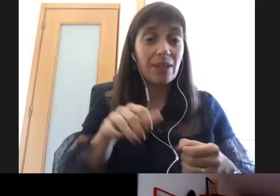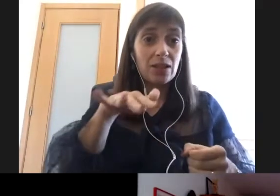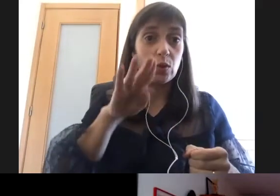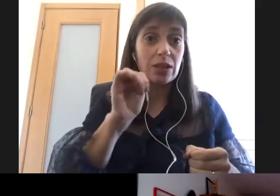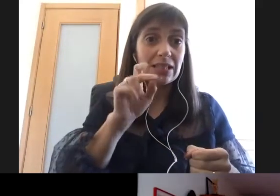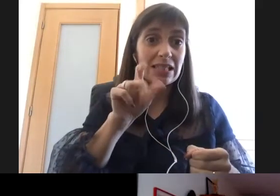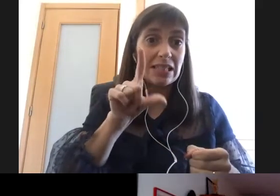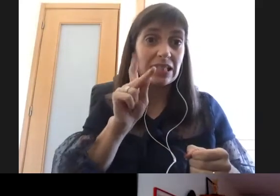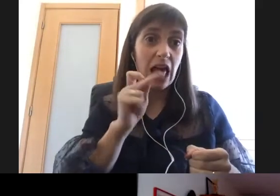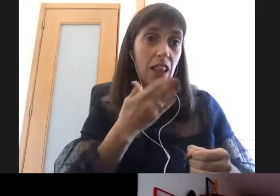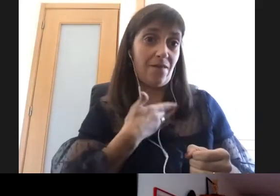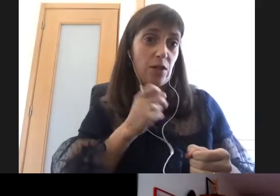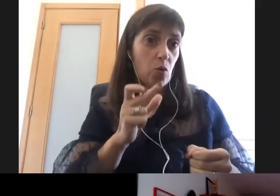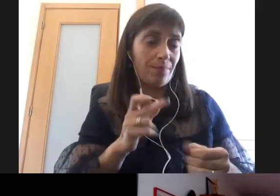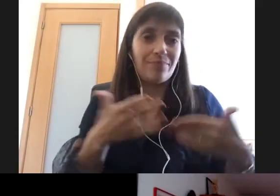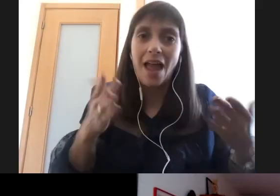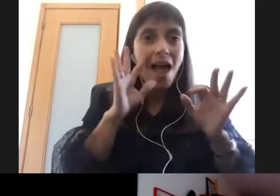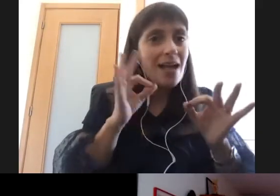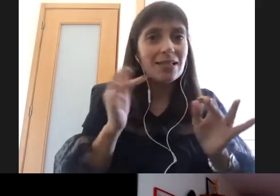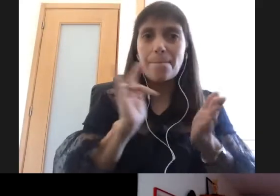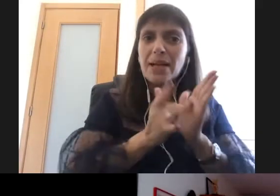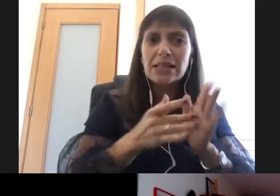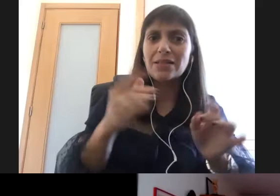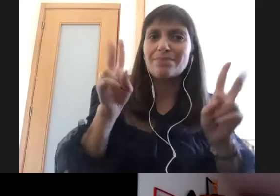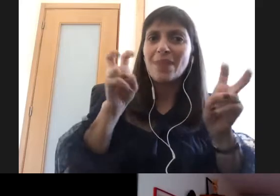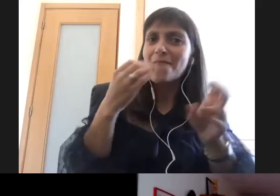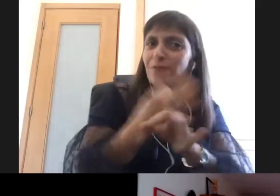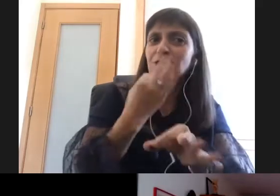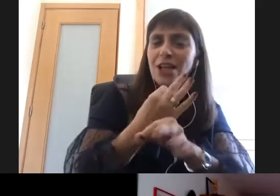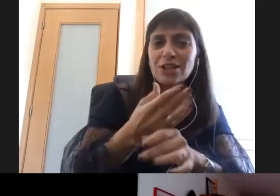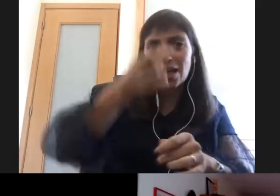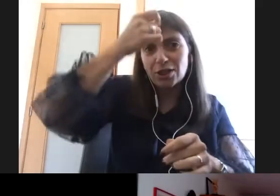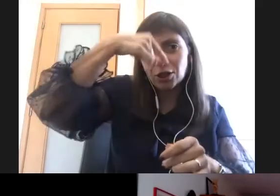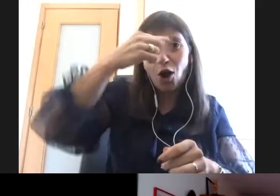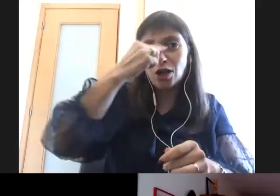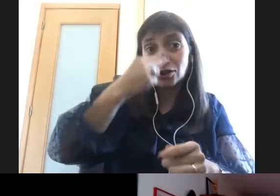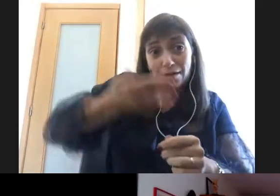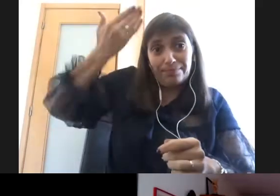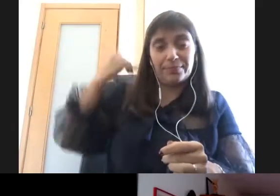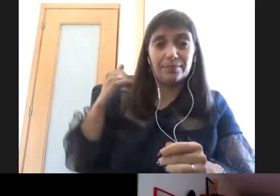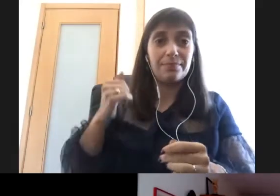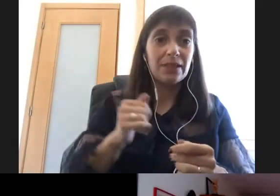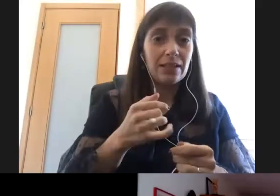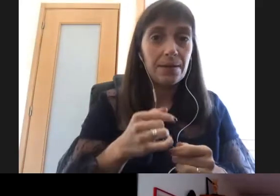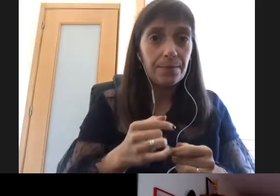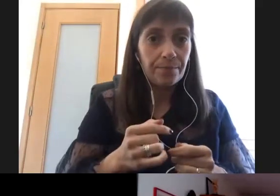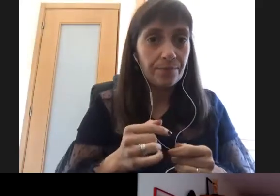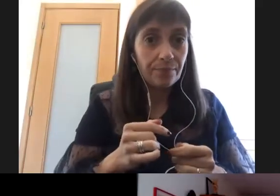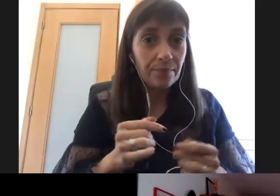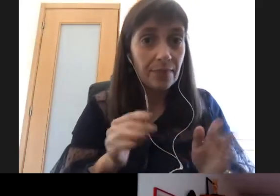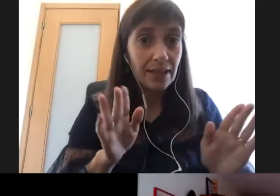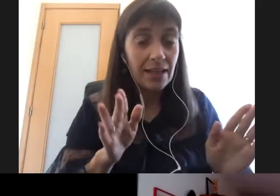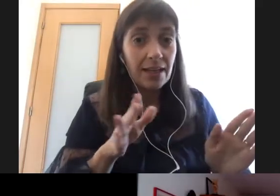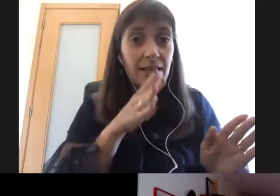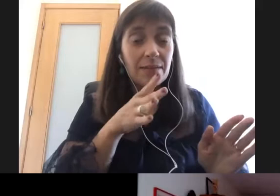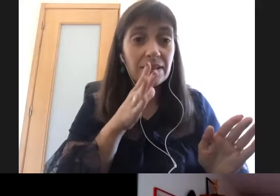é celebrar muito essa sua história passada. Brasília? Rio de Janeiro. Brasília? Não! Estava lá em Brasília, veja,